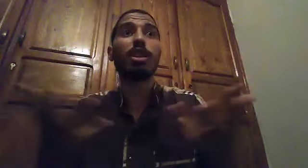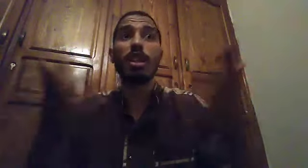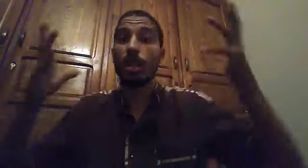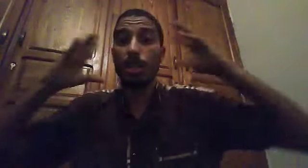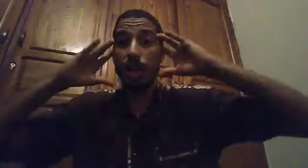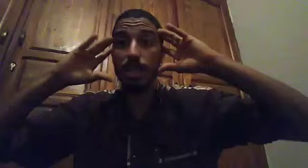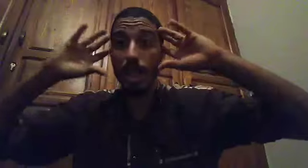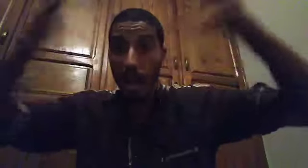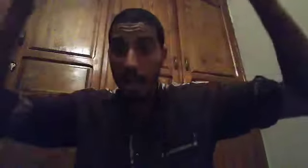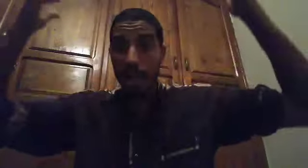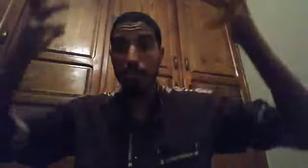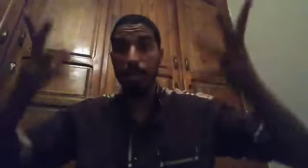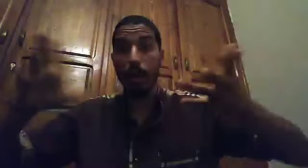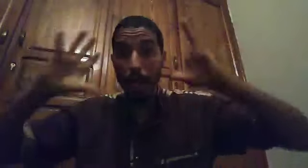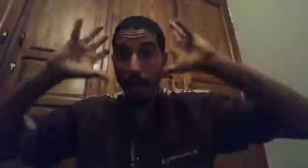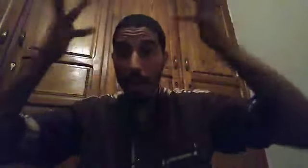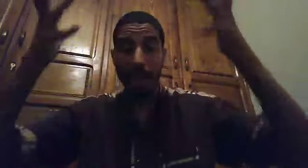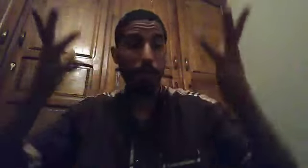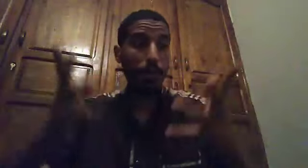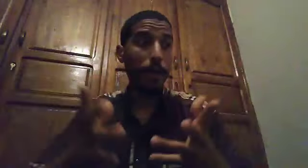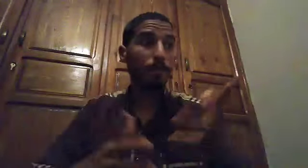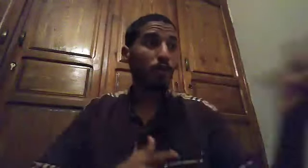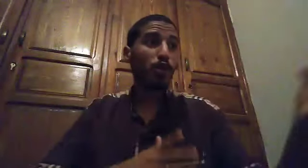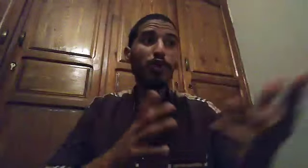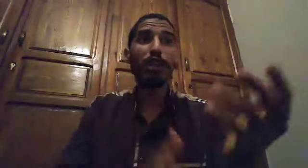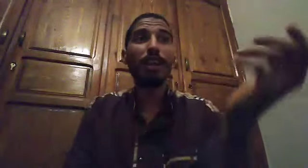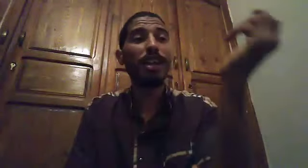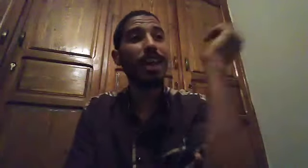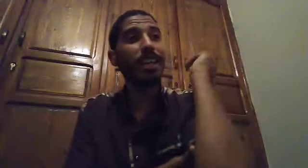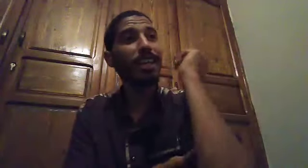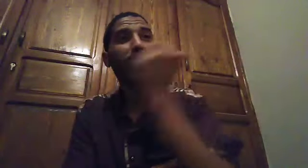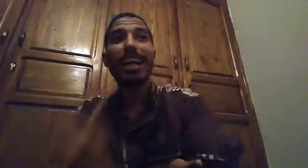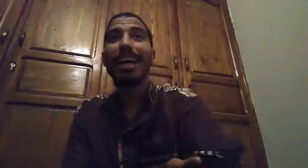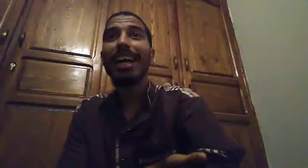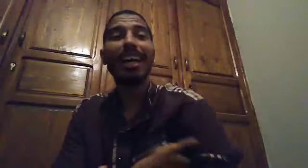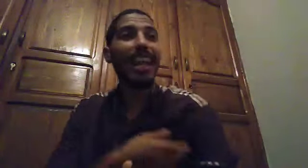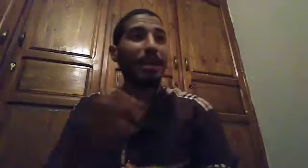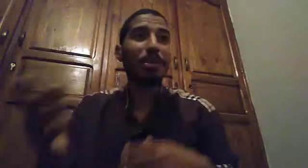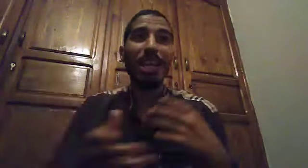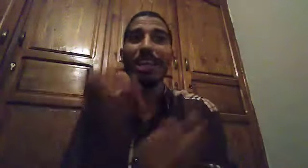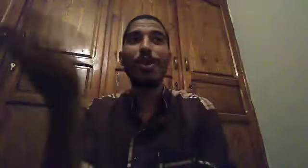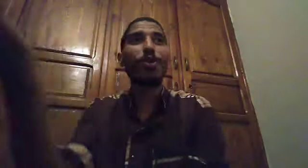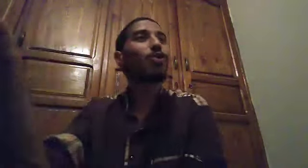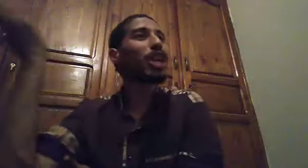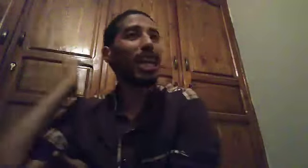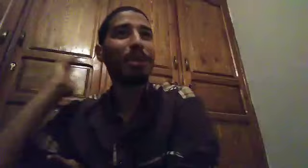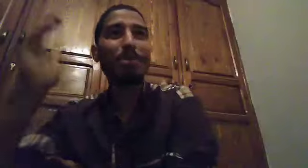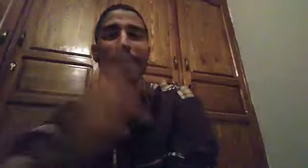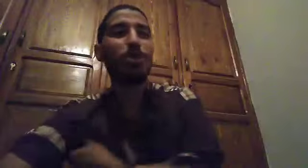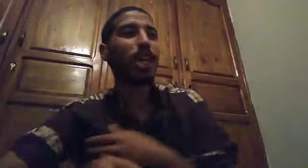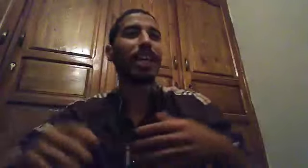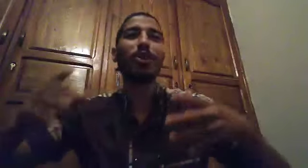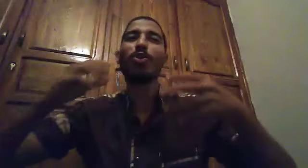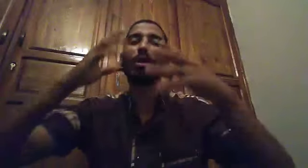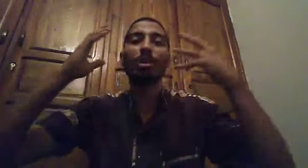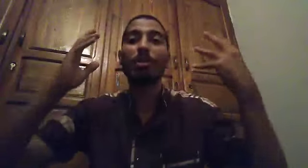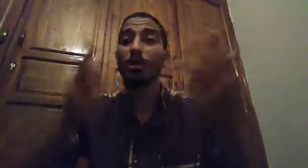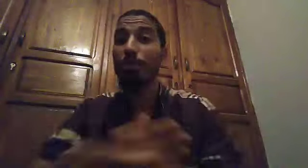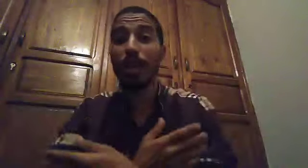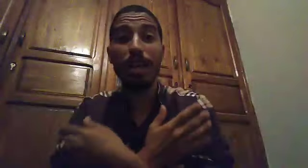ديالك، راه شي حاجه. الخيال العلمي يا صاحبي، الخيال العلمي. وشفنا كيف ان يعني لاعبين حياه، وكل لاعب كيمشي عنده كيعنقو كيبدا يبكي، وياه لا